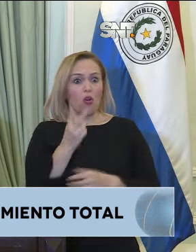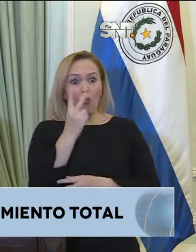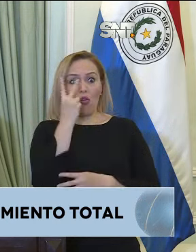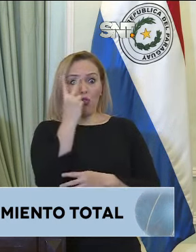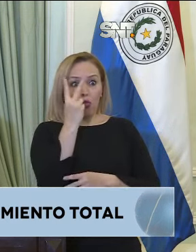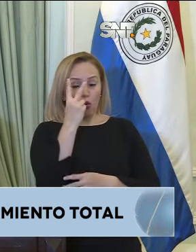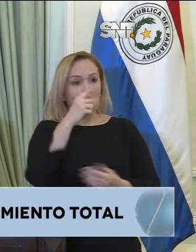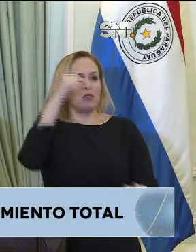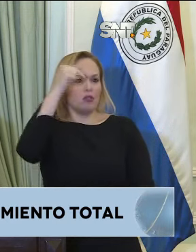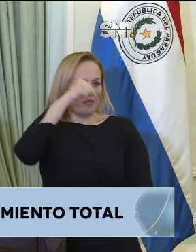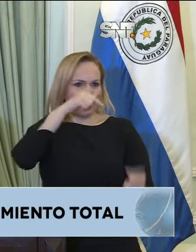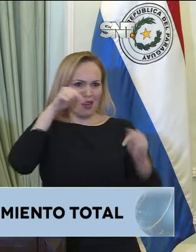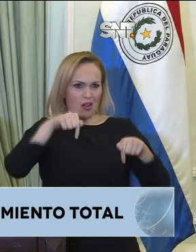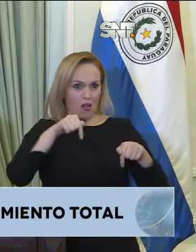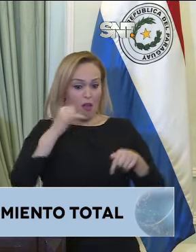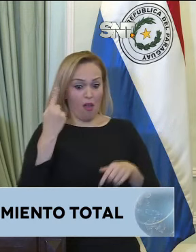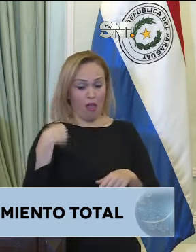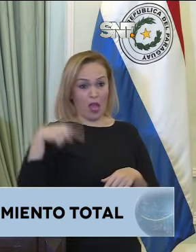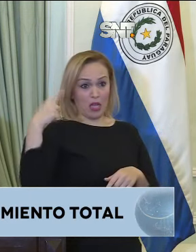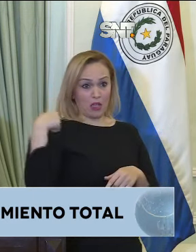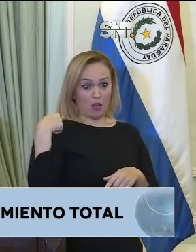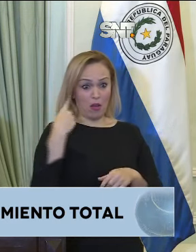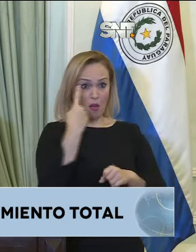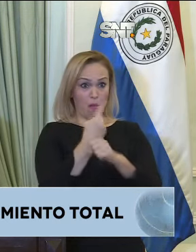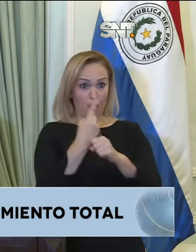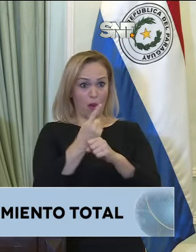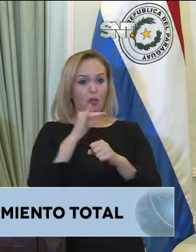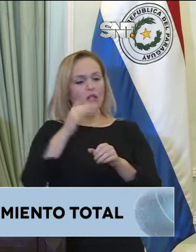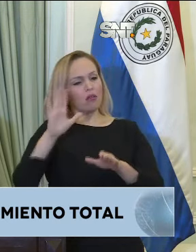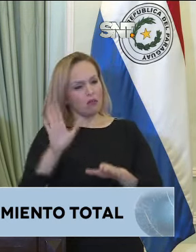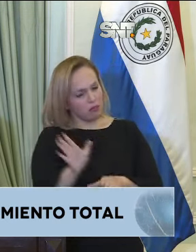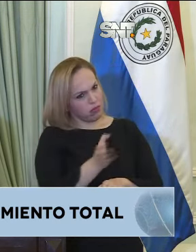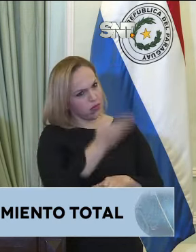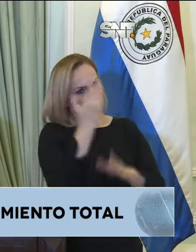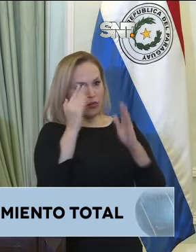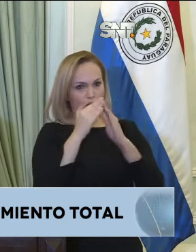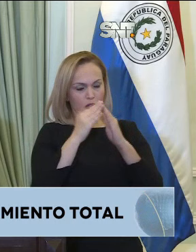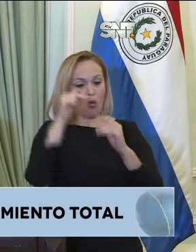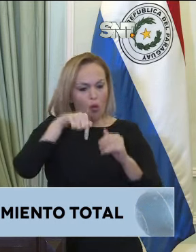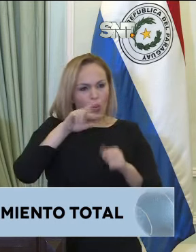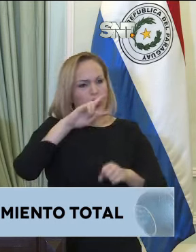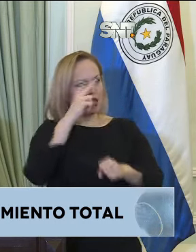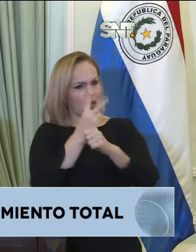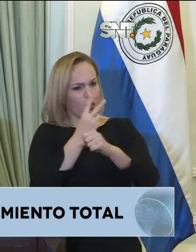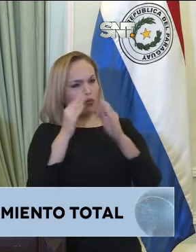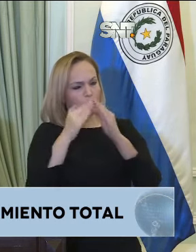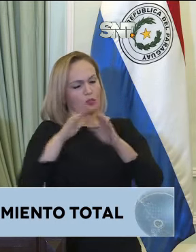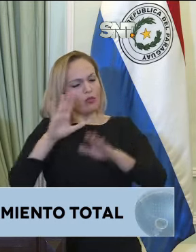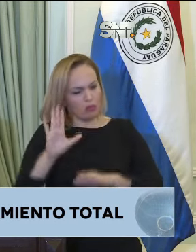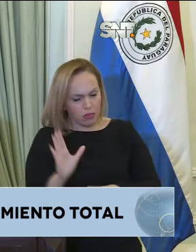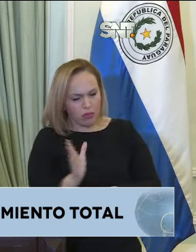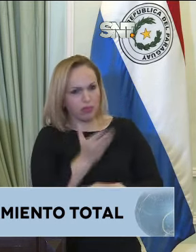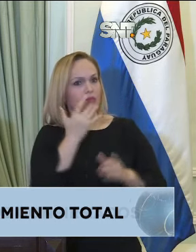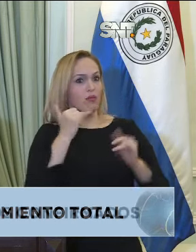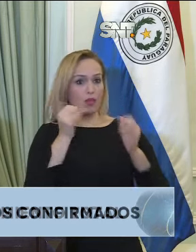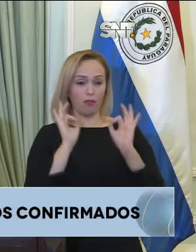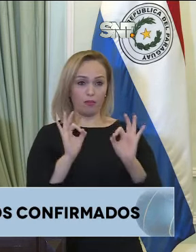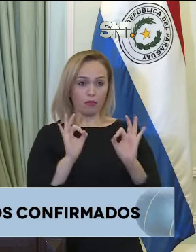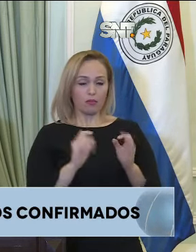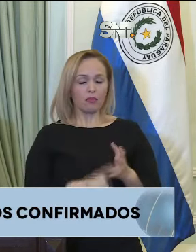pacientes internados. En el día de ayer fue el primer alta. Hoy se da el segundo alta también de un paciente